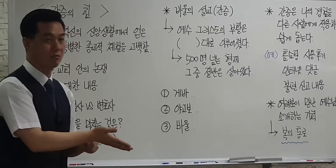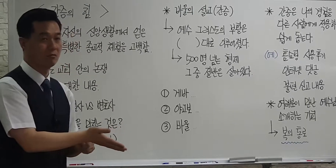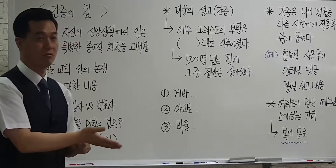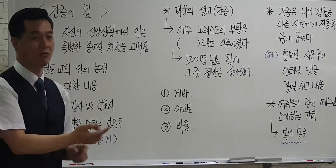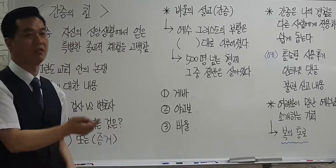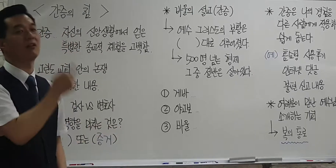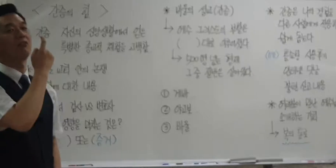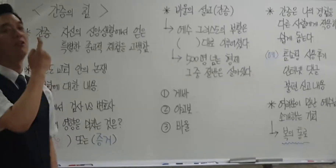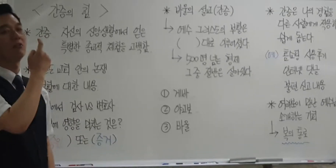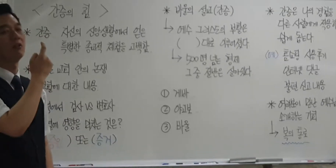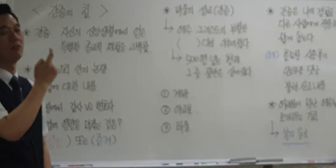그게 딱 걸리는 거예요.